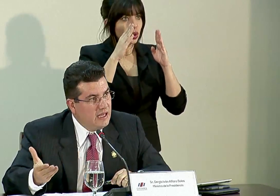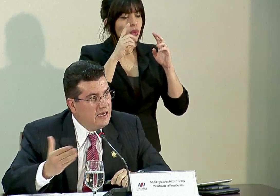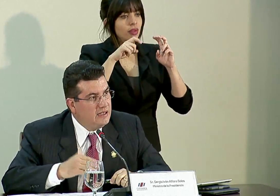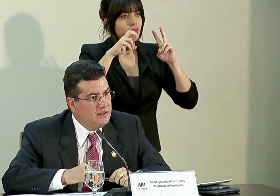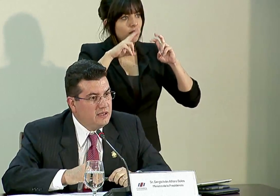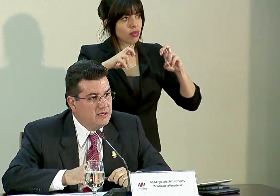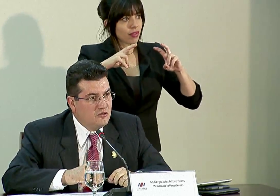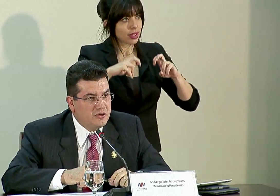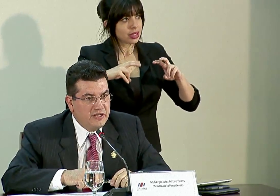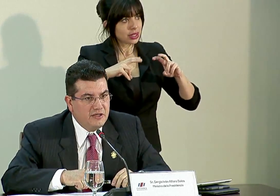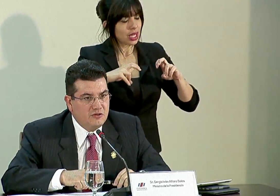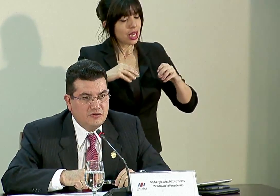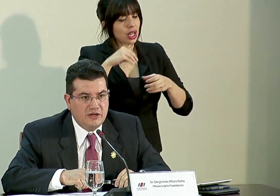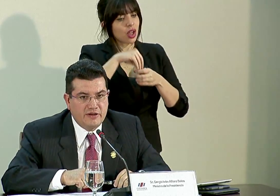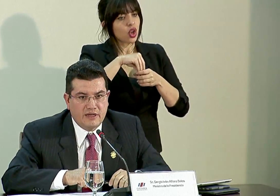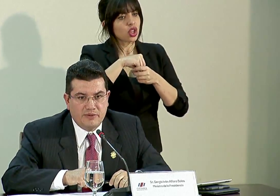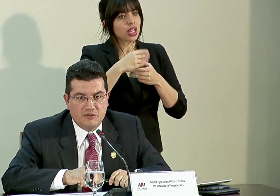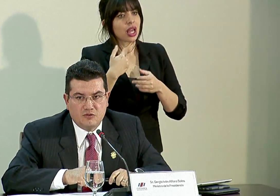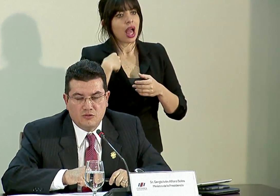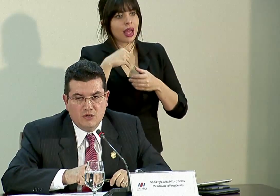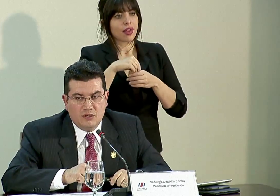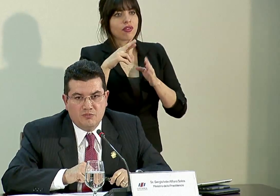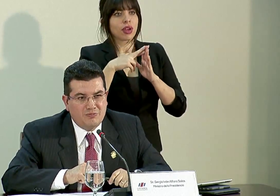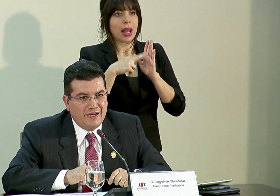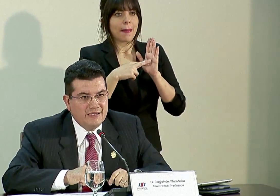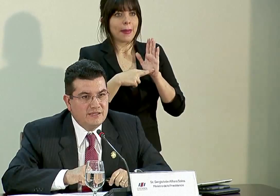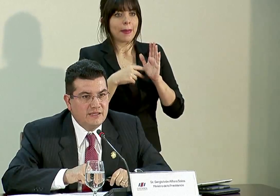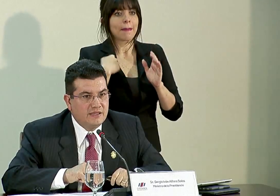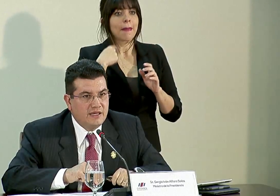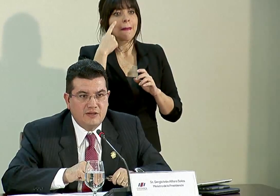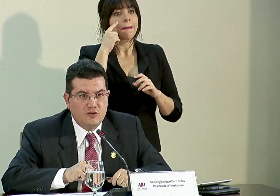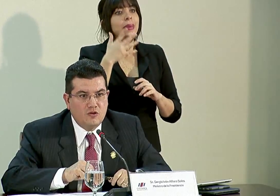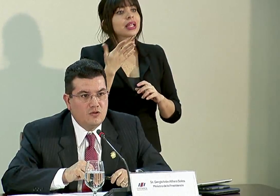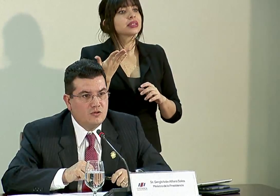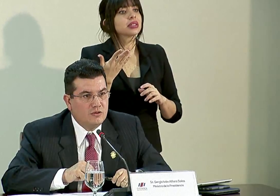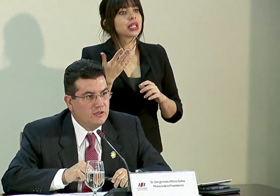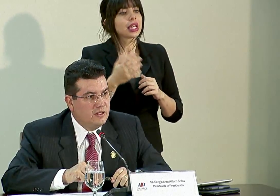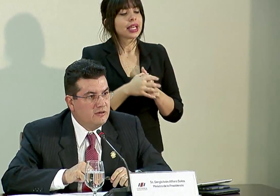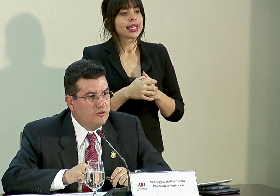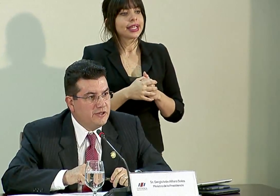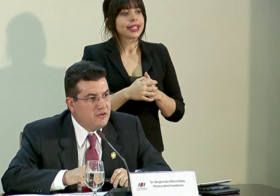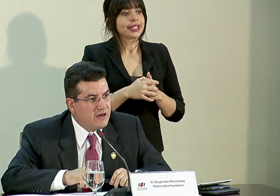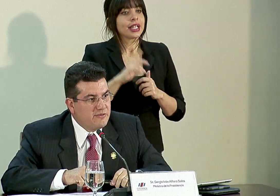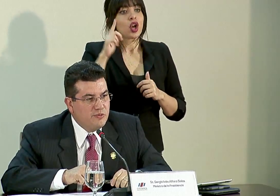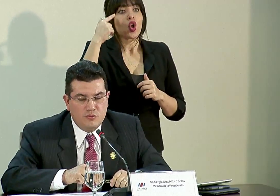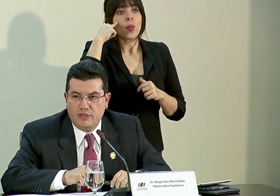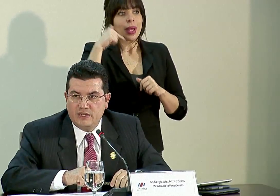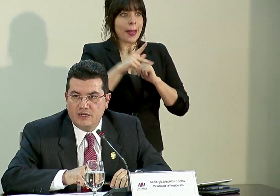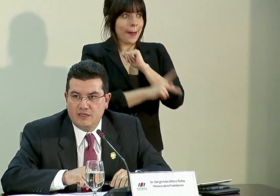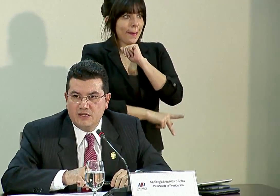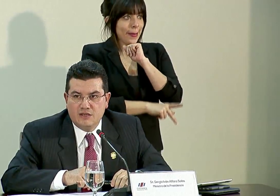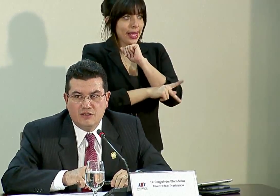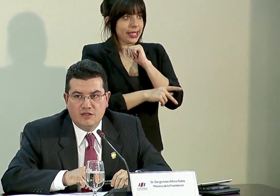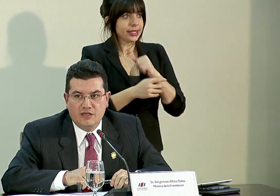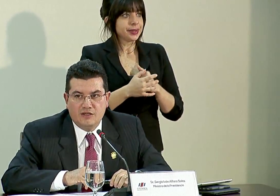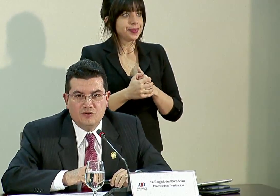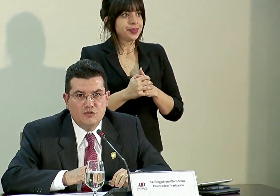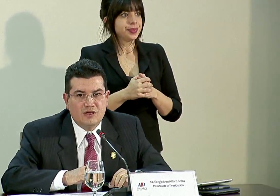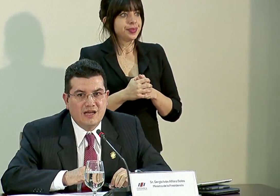el contenido del reglamento me parece que no el gobierno de la república